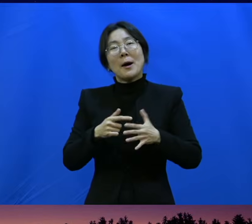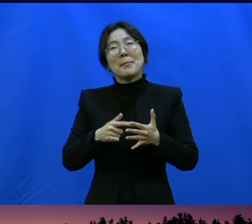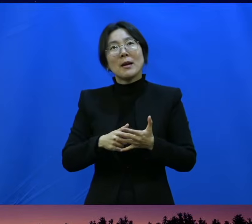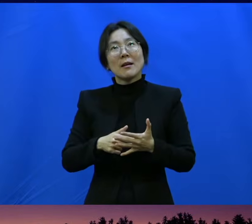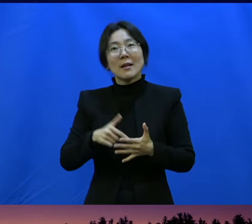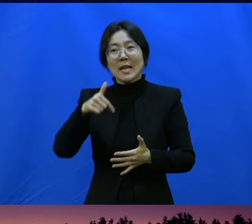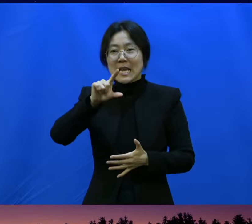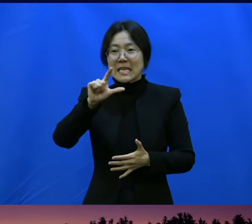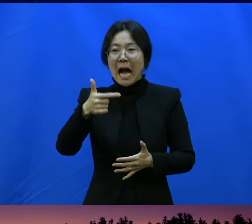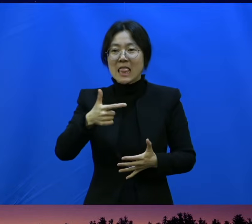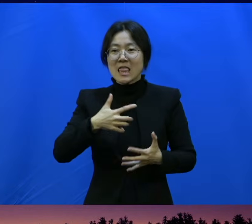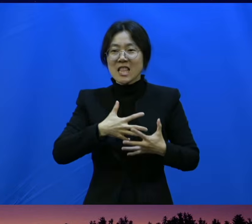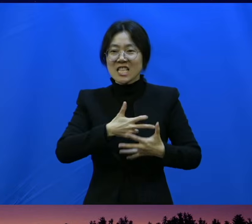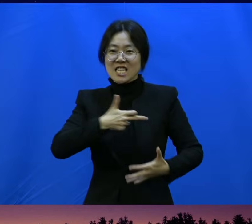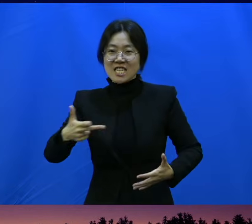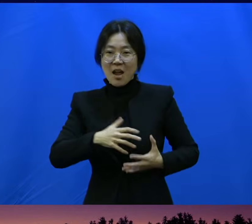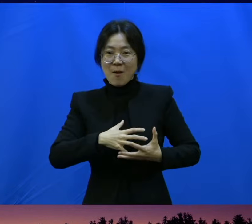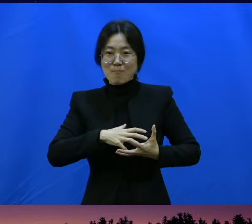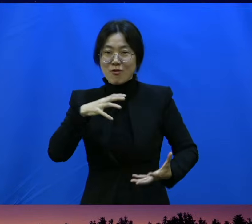간이 붓기도 하고요.